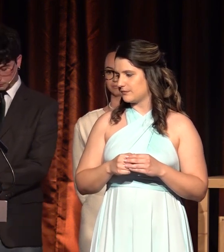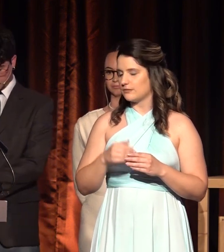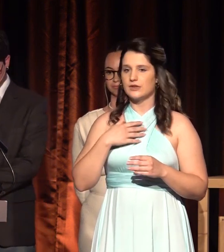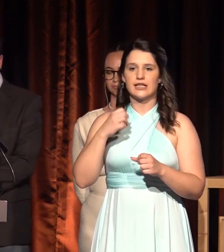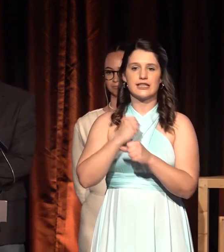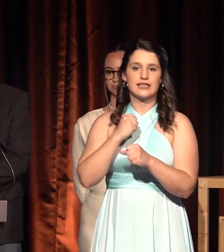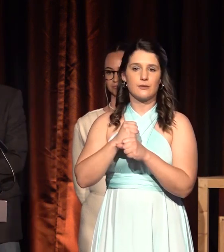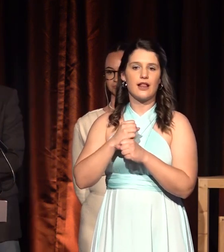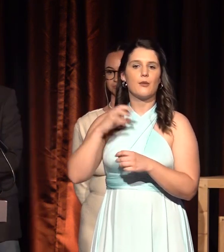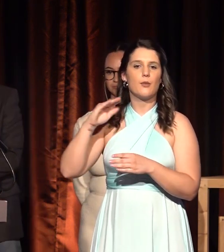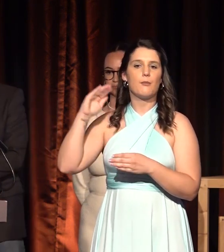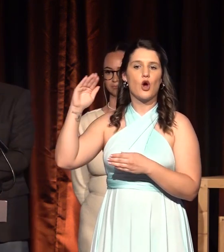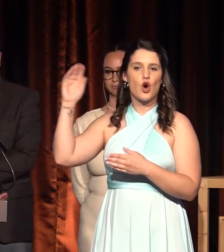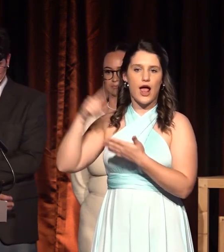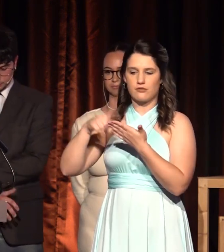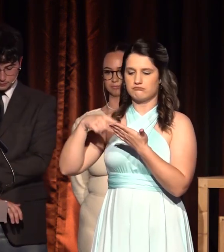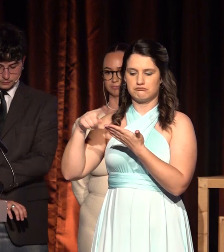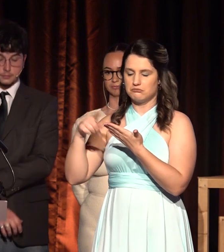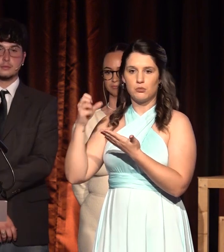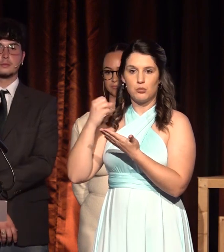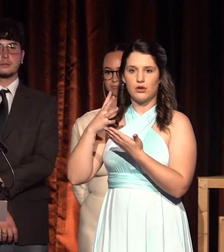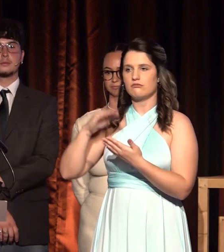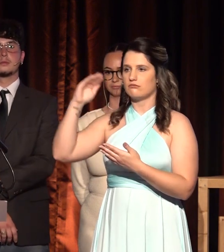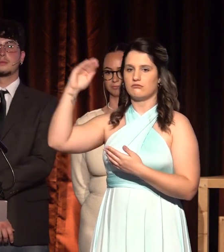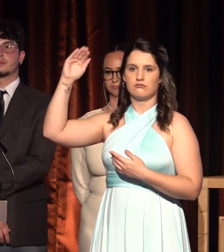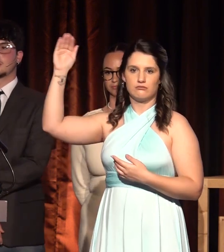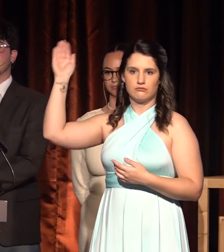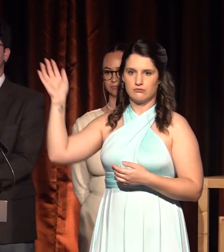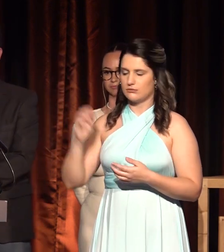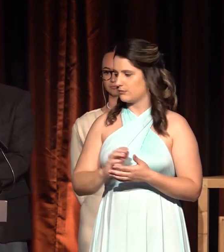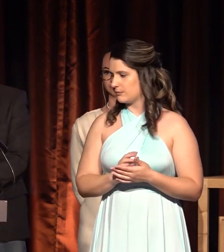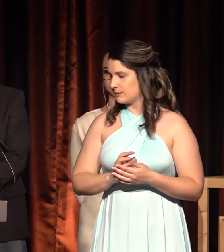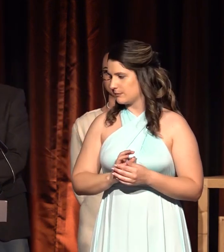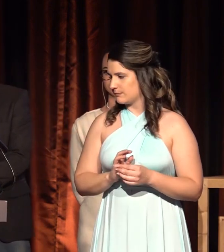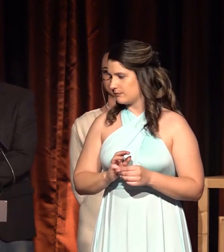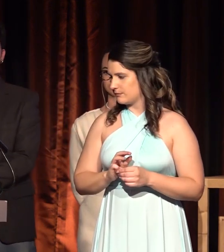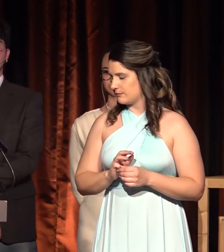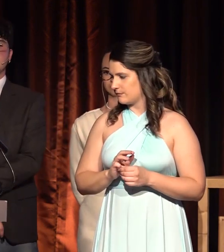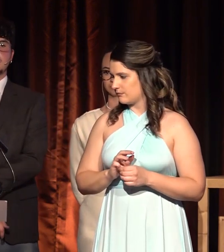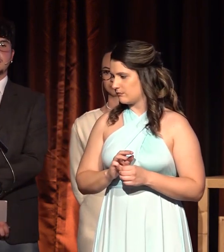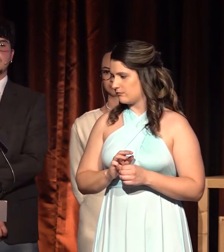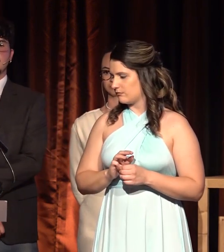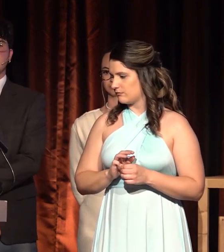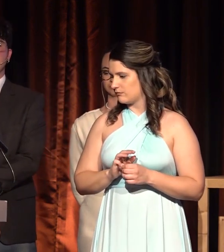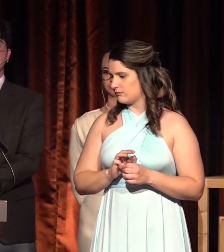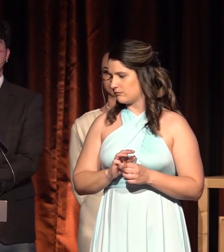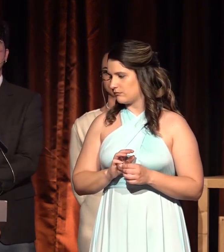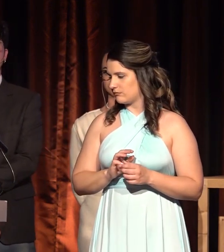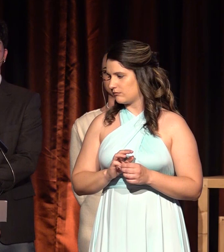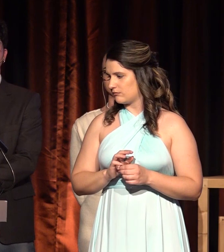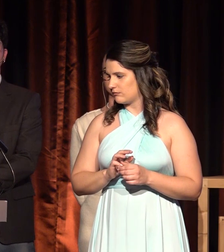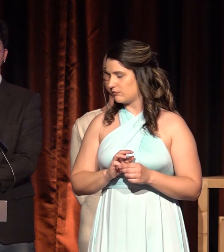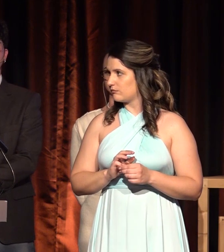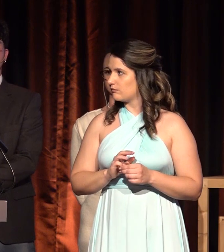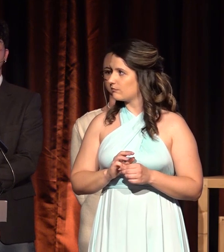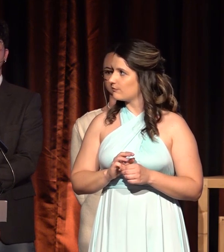per millorar-les, i que aquestes coses que no us hagin agradat no us repeteixin en el vostre futur. I per la